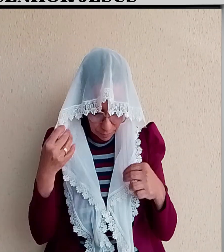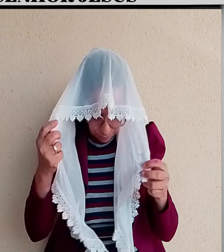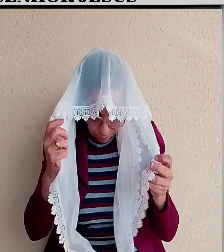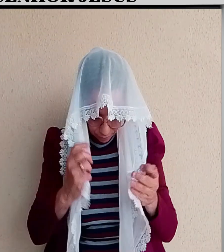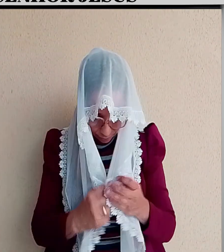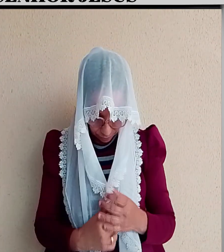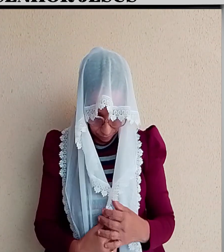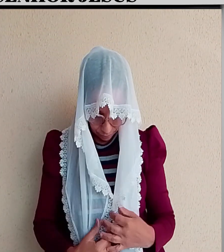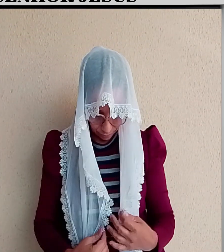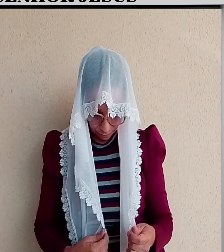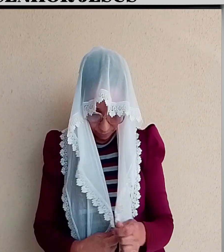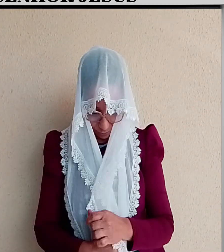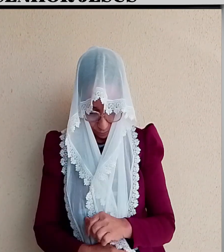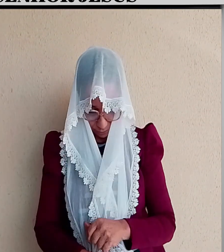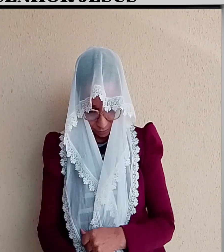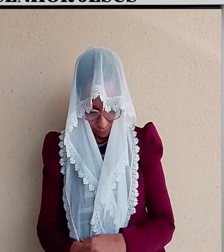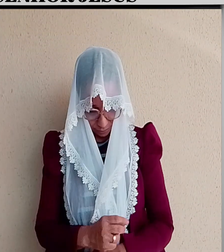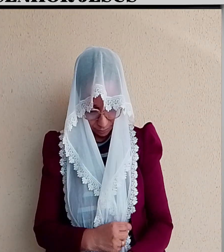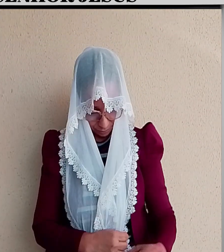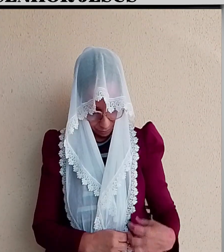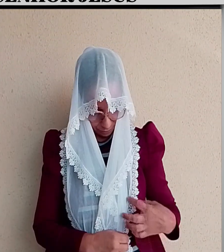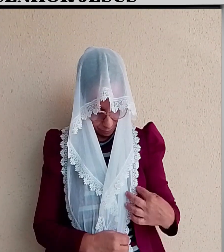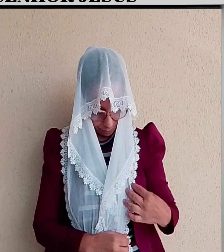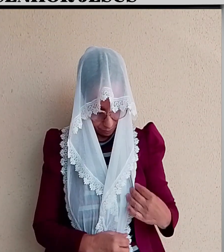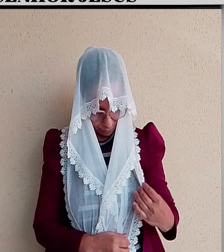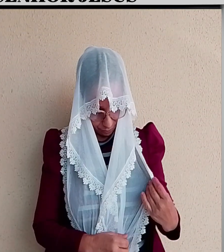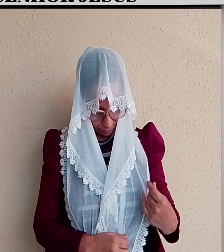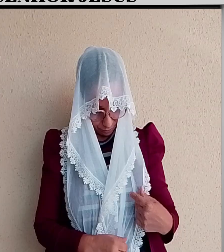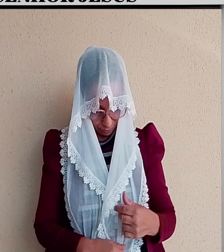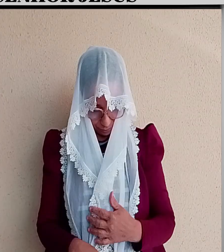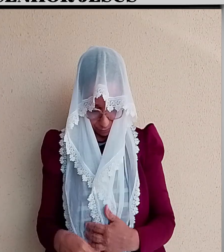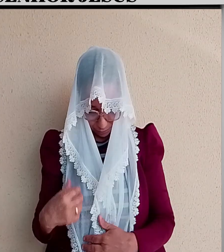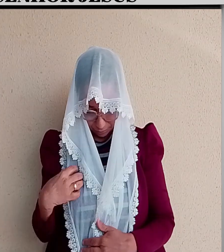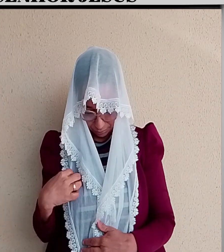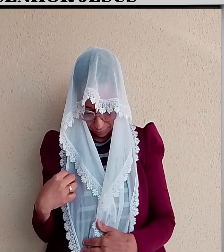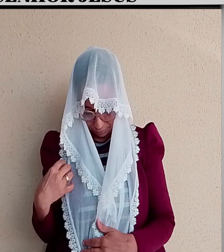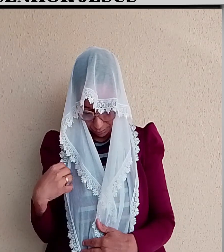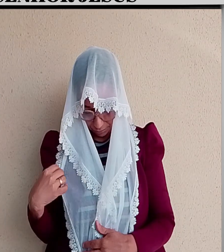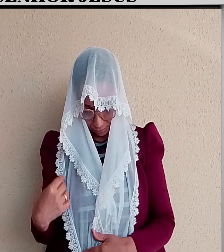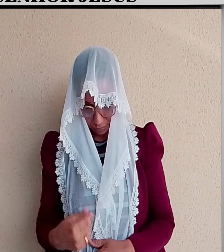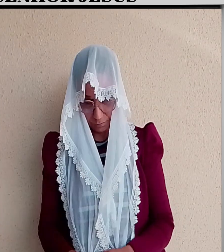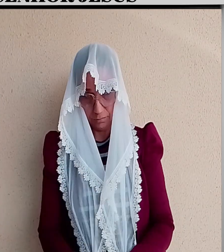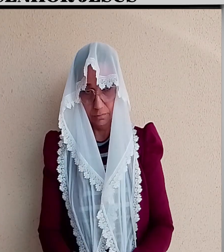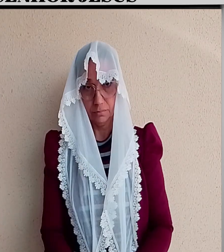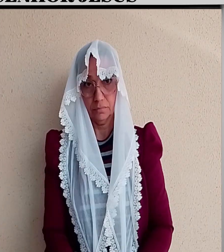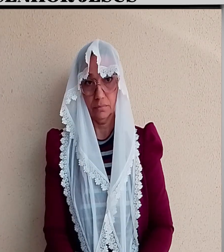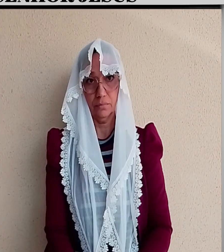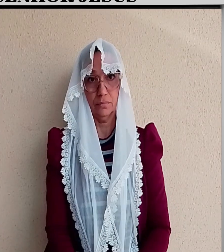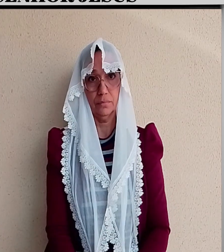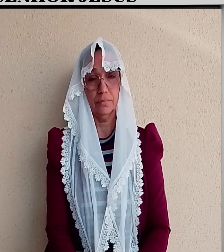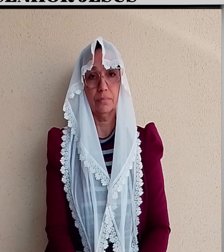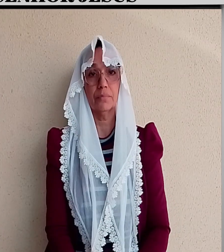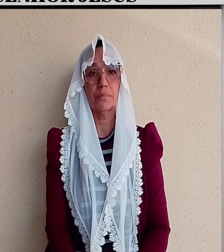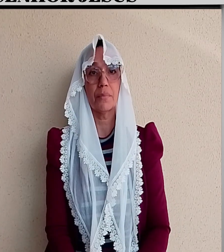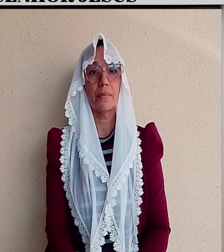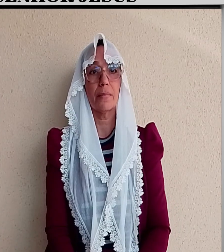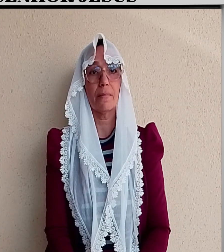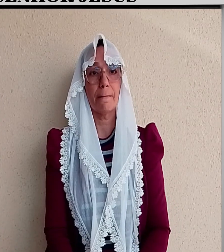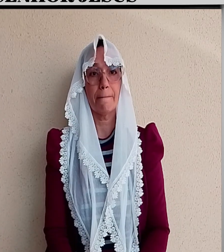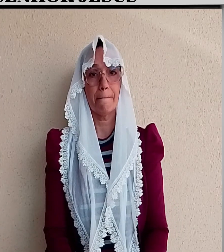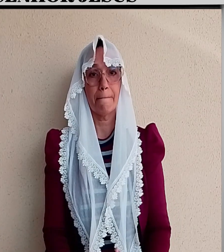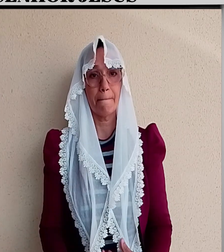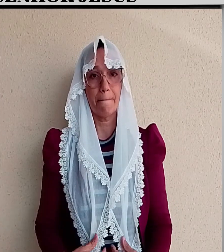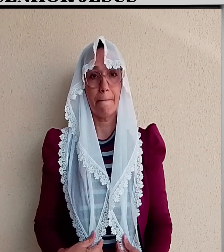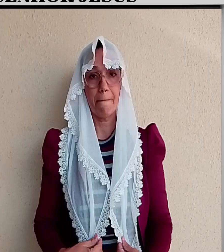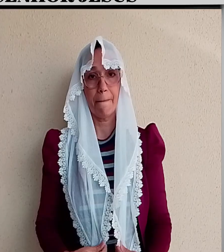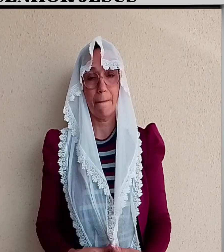Glória, Rei vivente. Aleluia, Jesus. Cristo Santo, amigo verdadeiro.